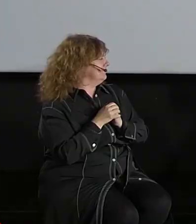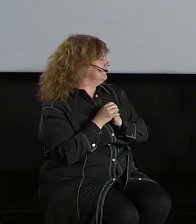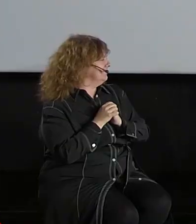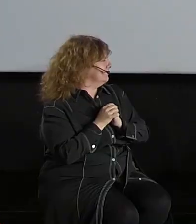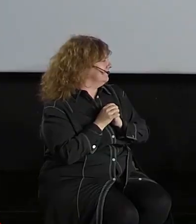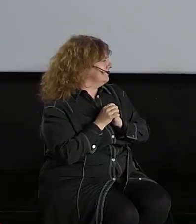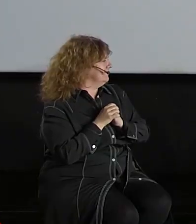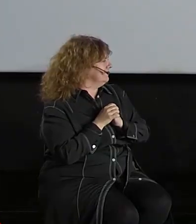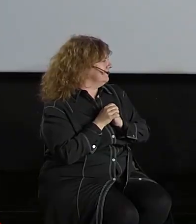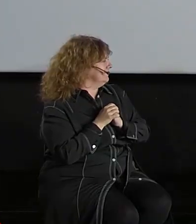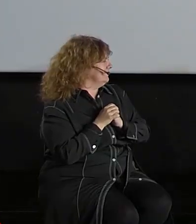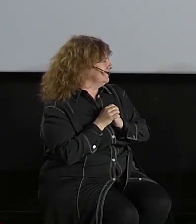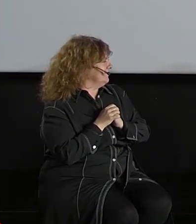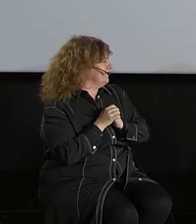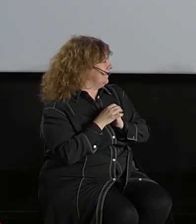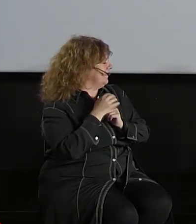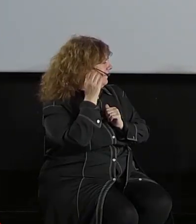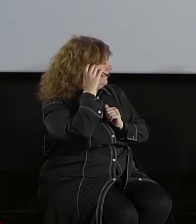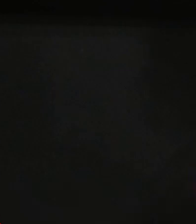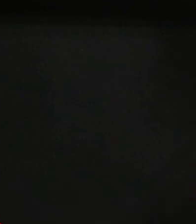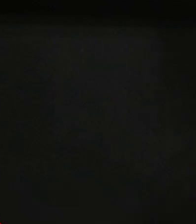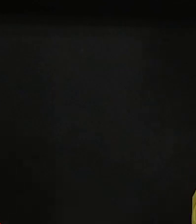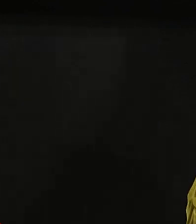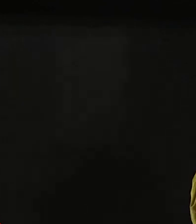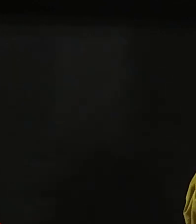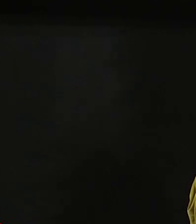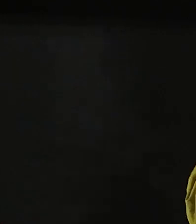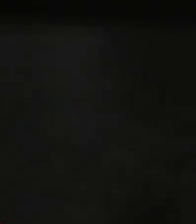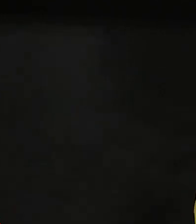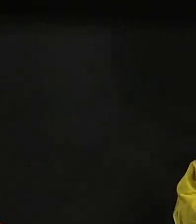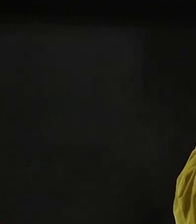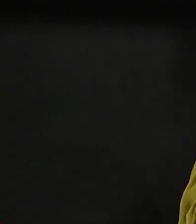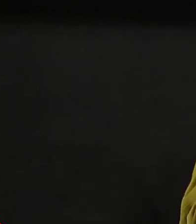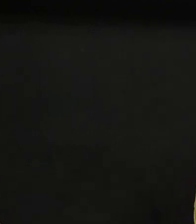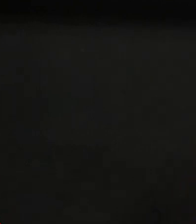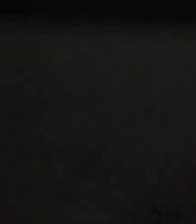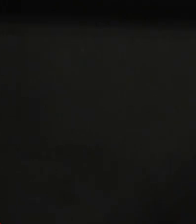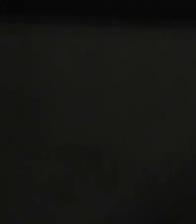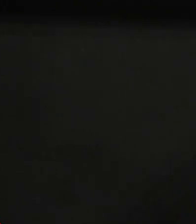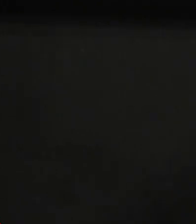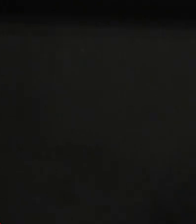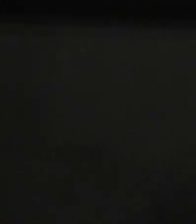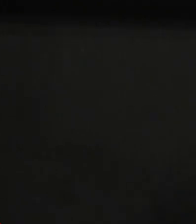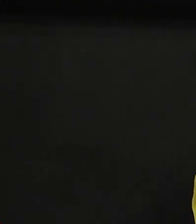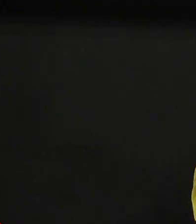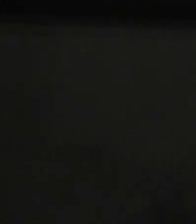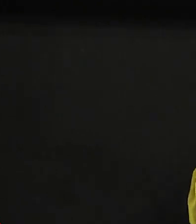actriz Uf primero en el colegio Colegio de personas sordas